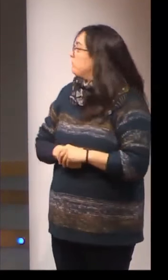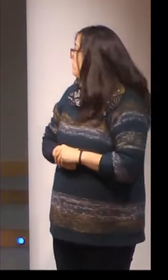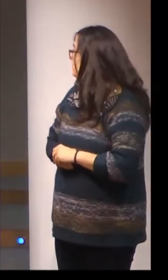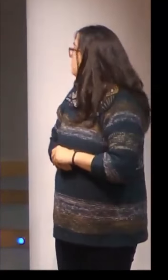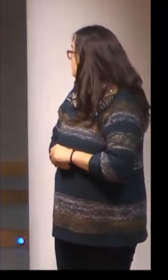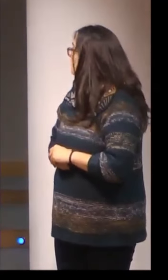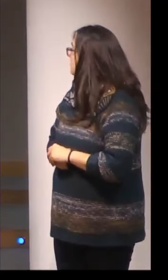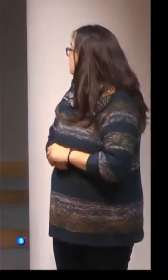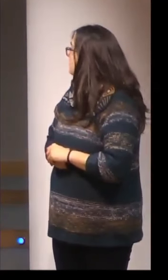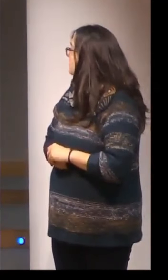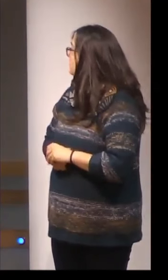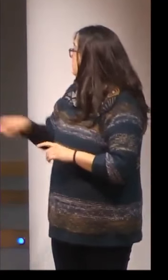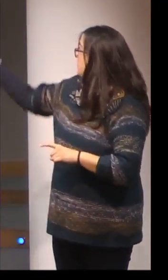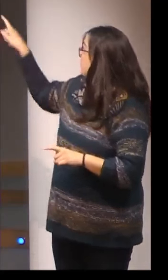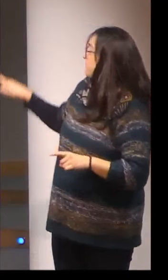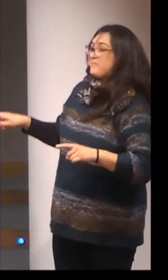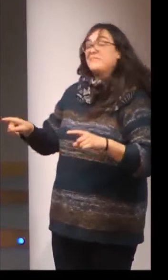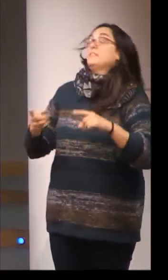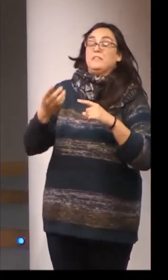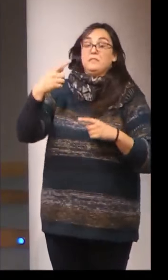automáticamente se queda grabada esa respuesta.